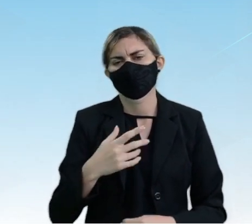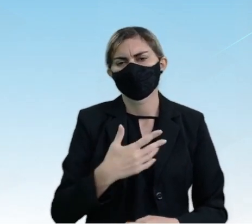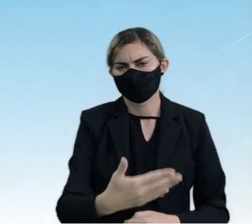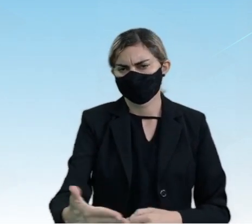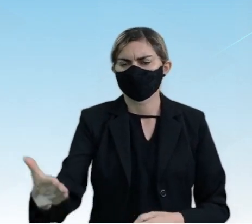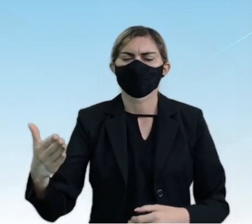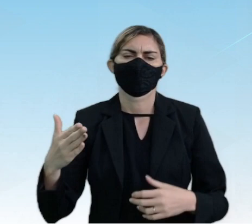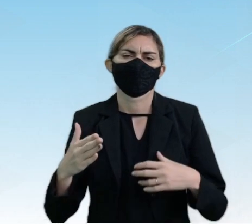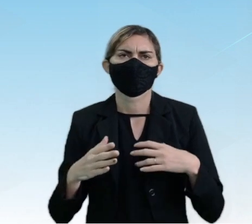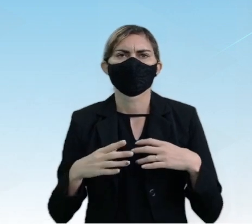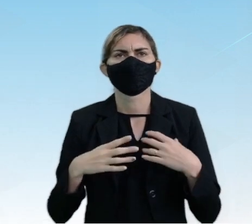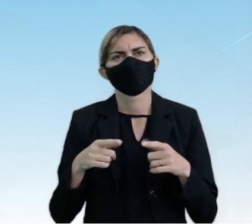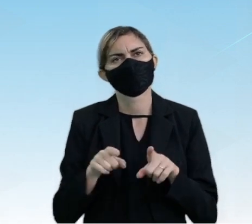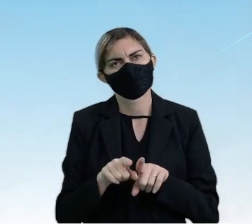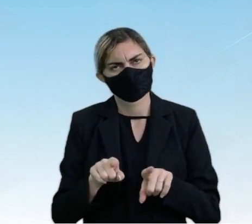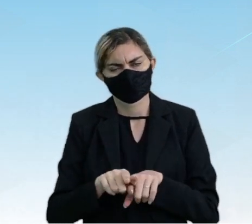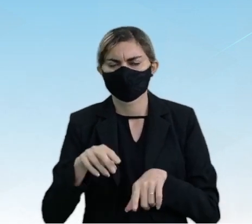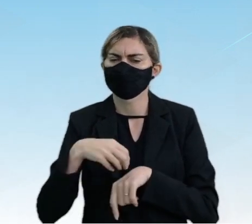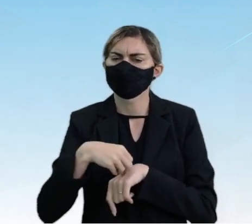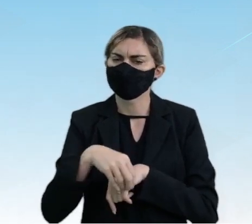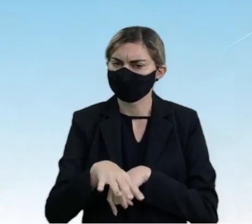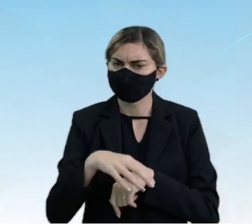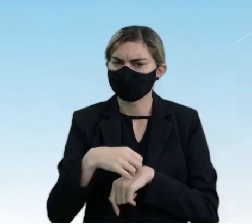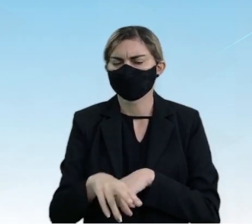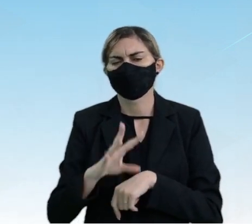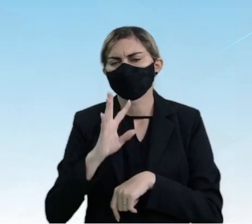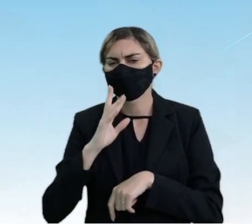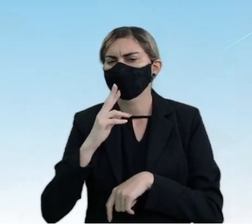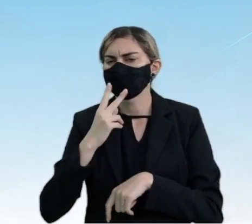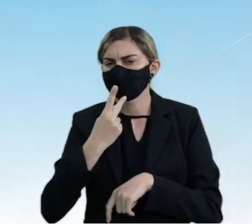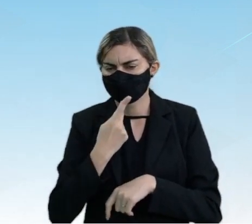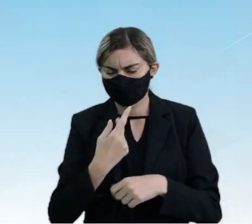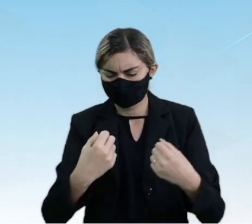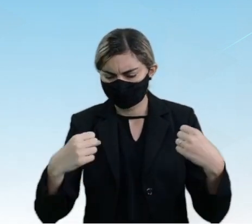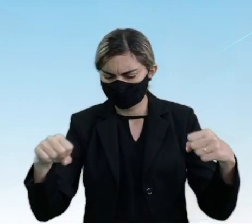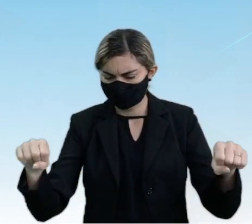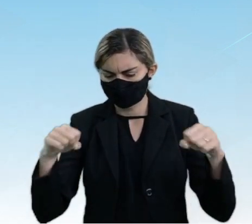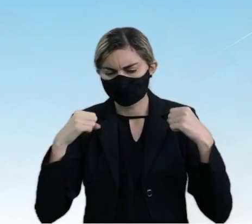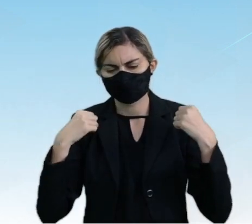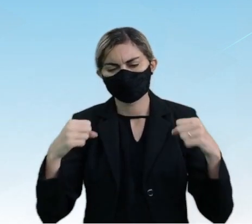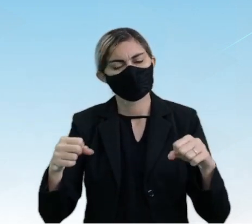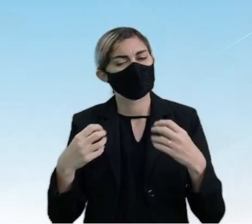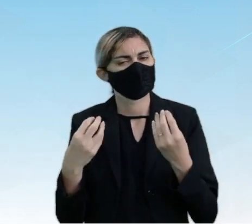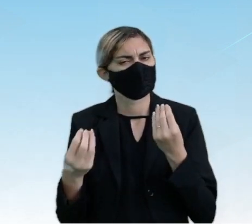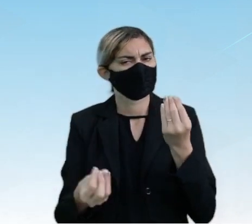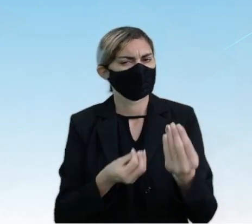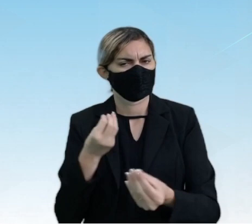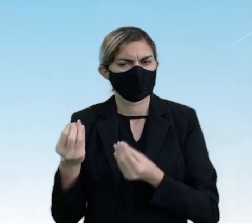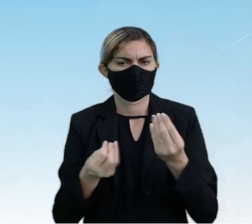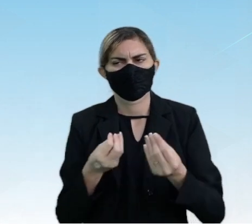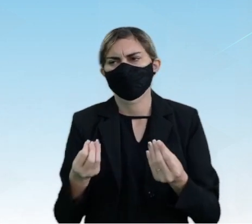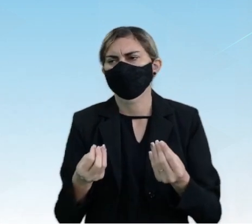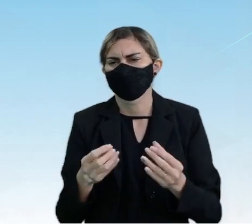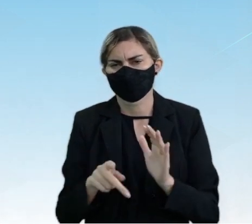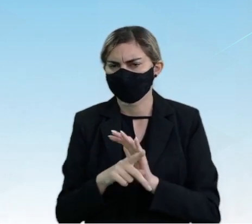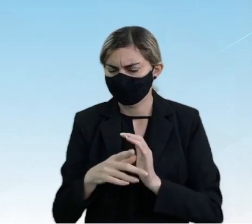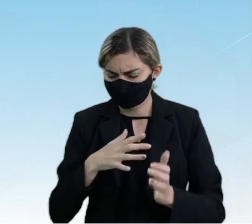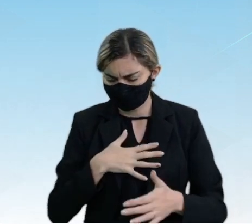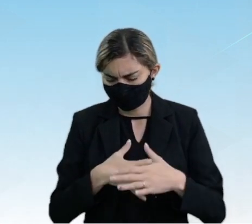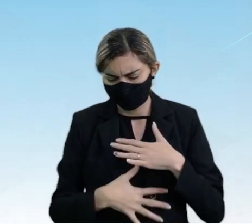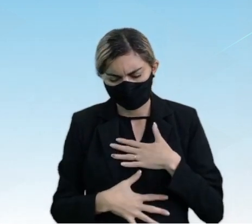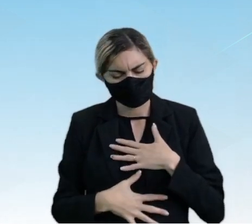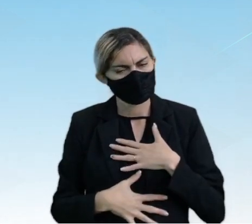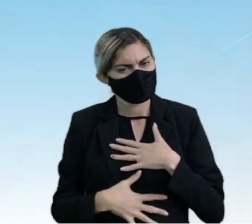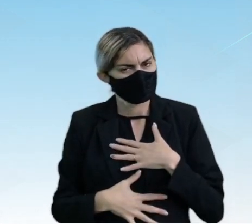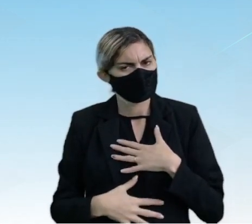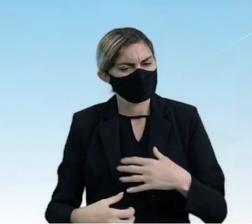veio para também trazer um reconhecimento da ginástica como não é nem da ginástica, mas do próprio corpo como um